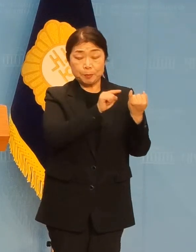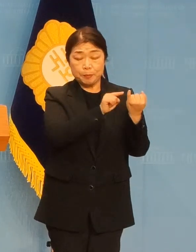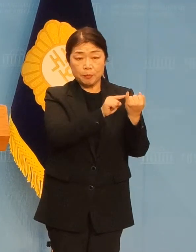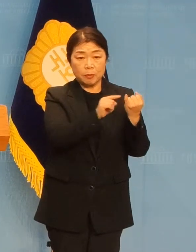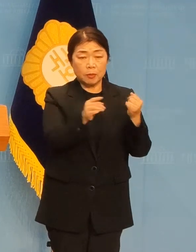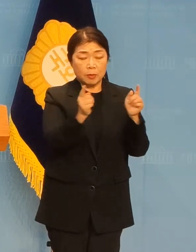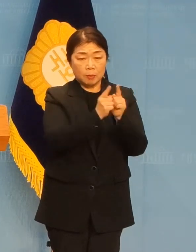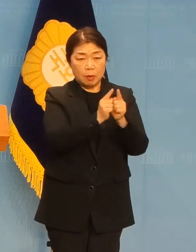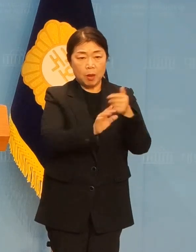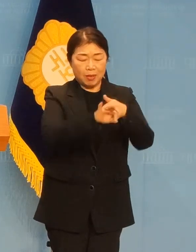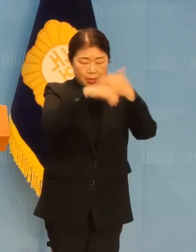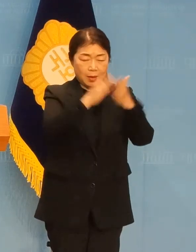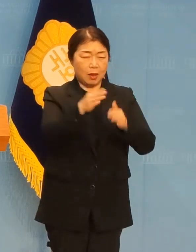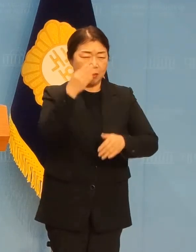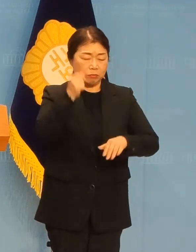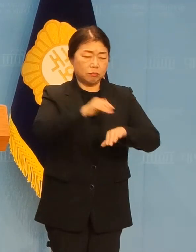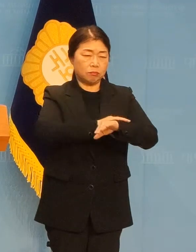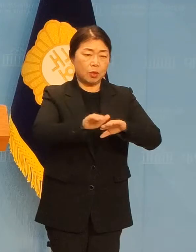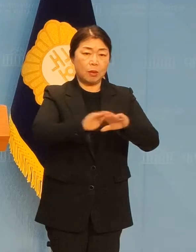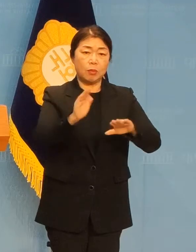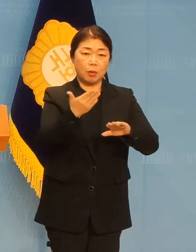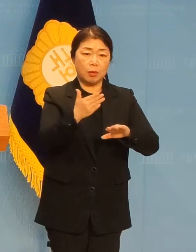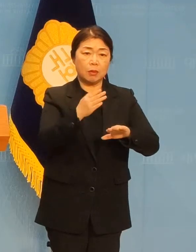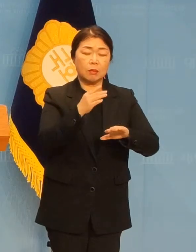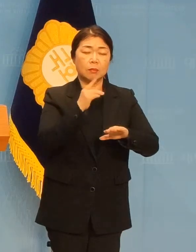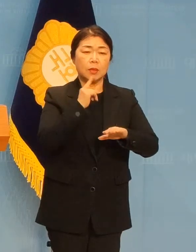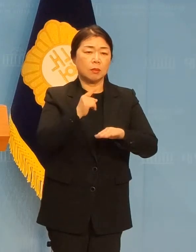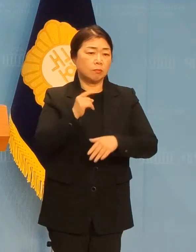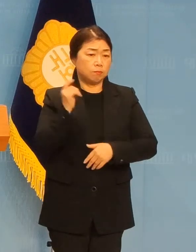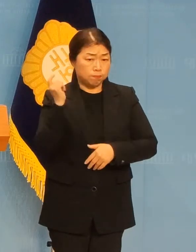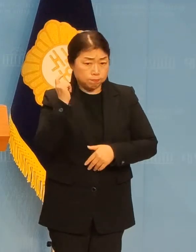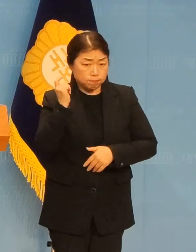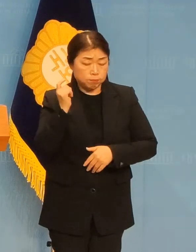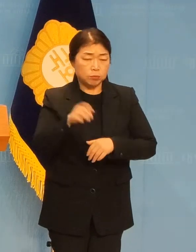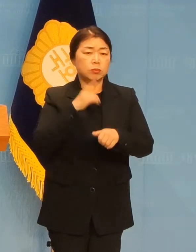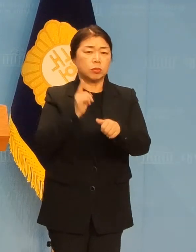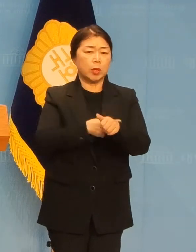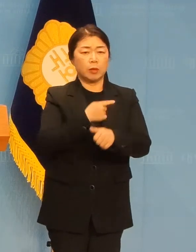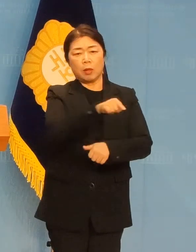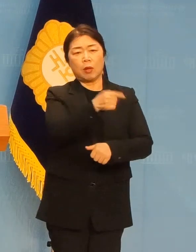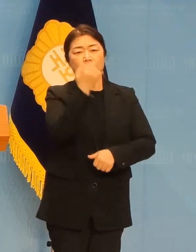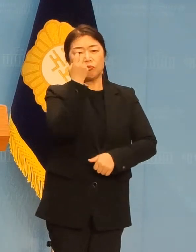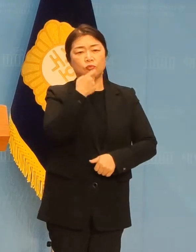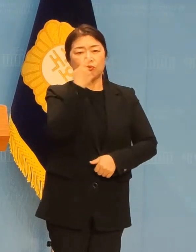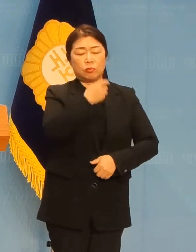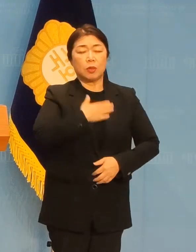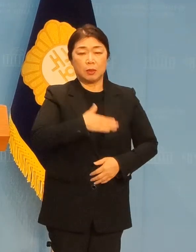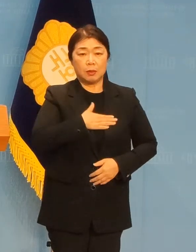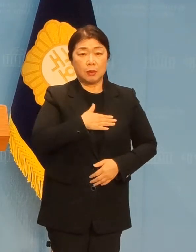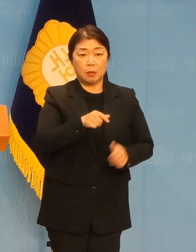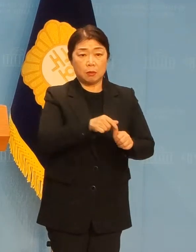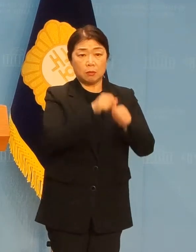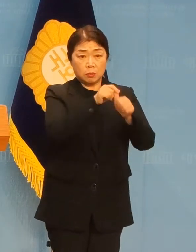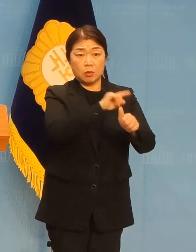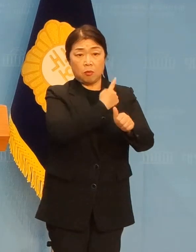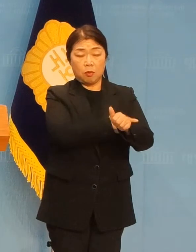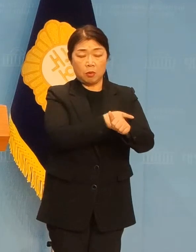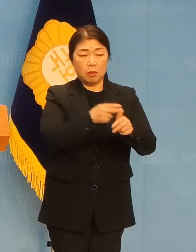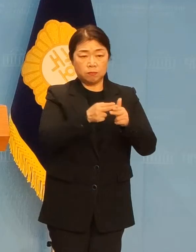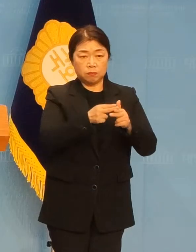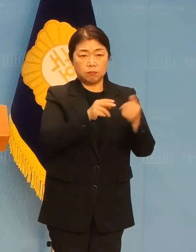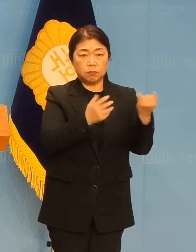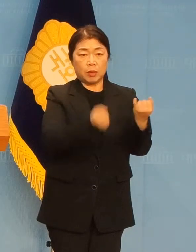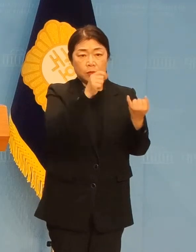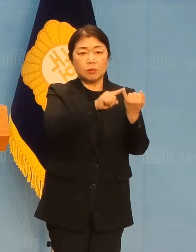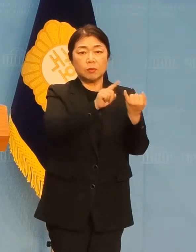현통, 비선 인사 네트워크가 하나의 관행처럼 자리 잡았음을 보여주는 장면입니다.